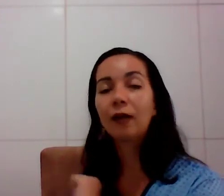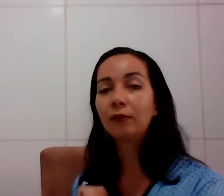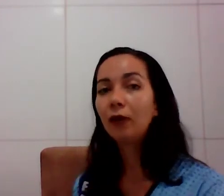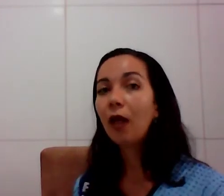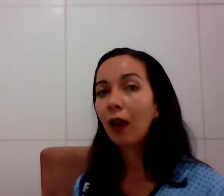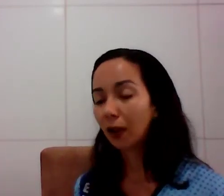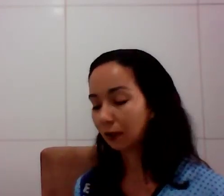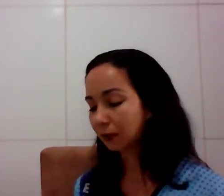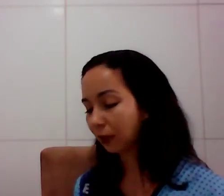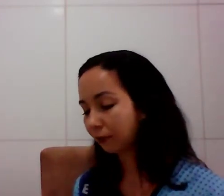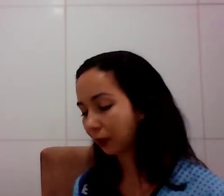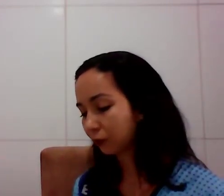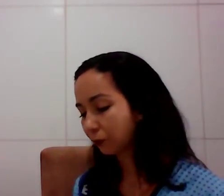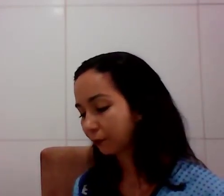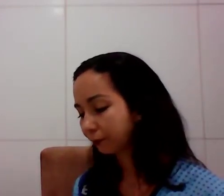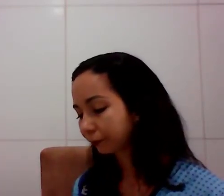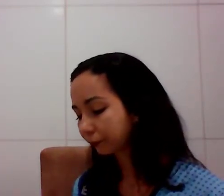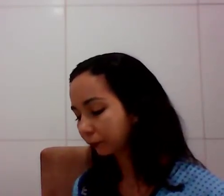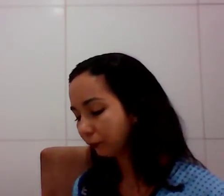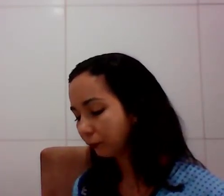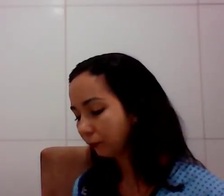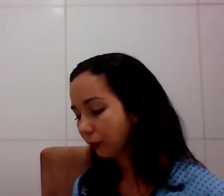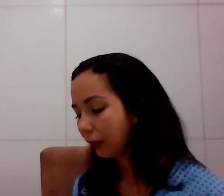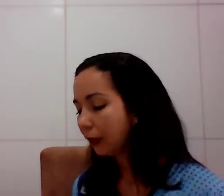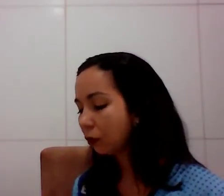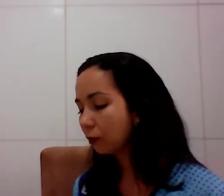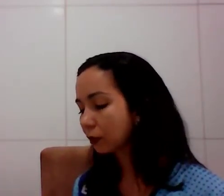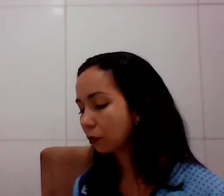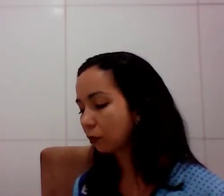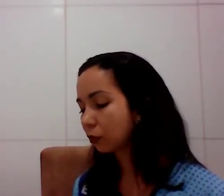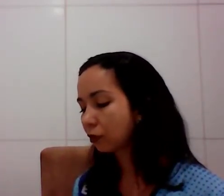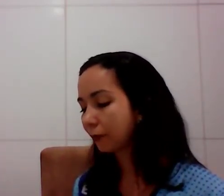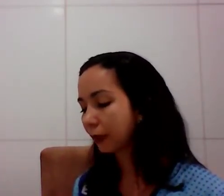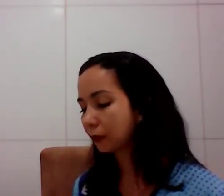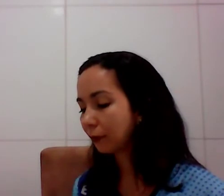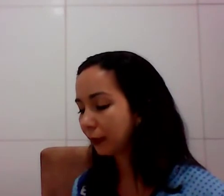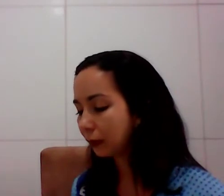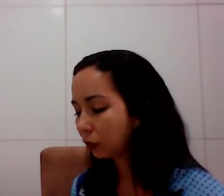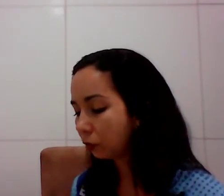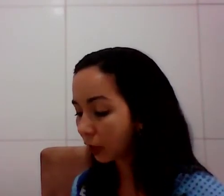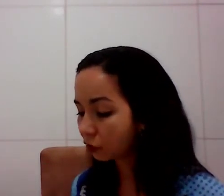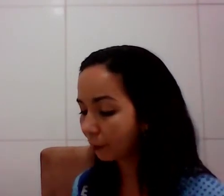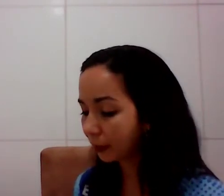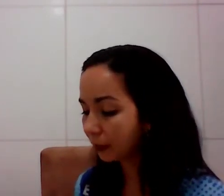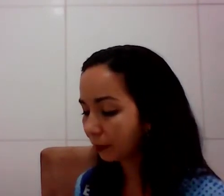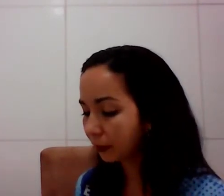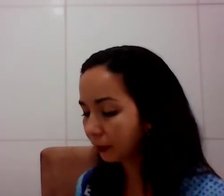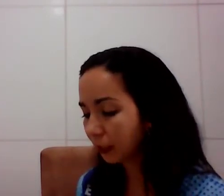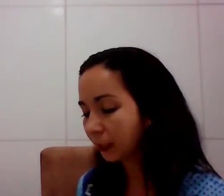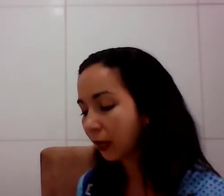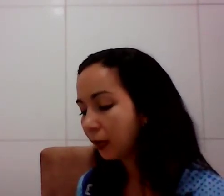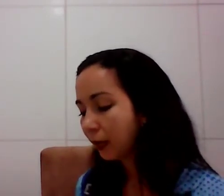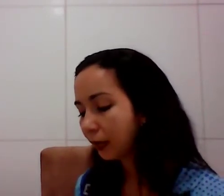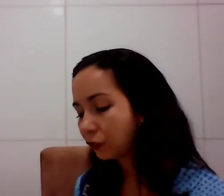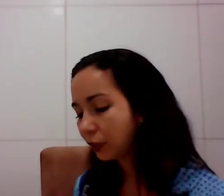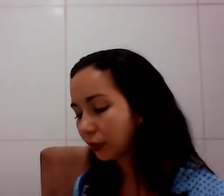retratavam lá nas cavernas. Em algumas grutas, chamadas também na Chapada Diamantina, região da